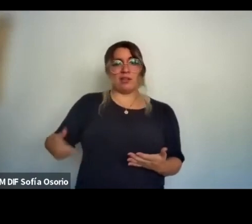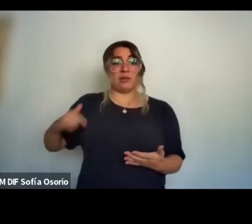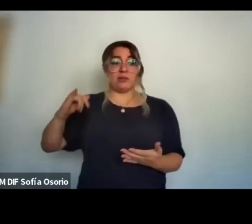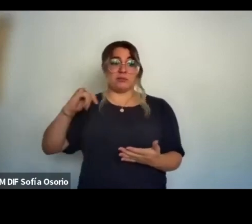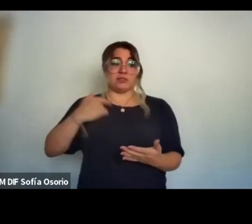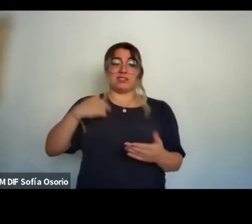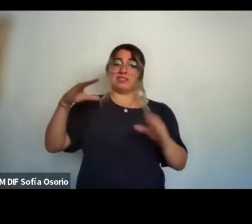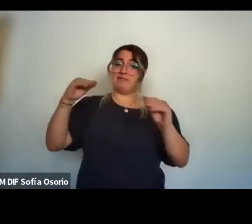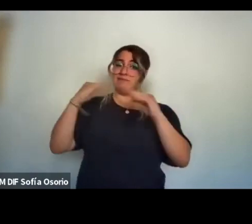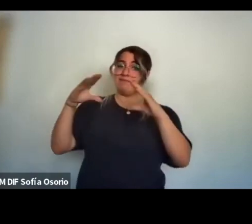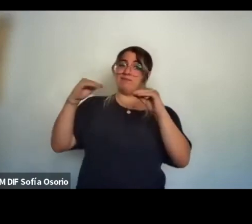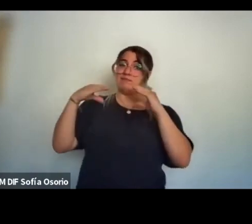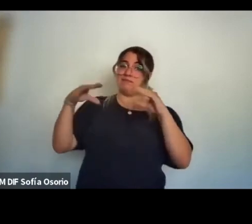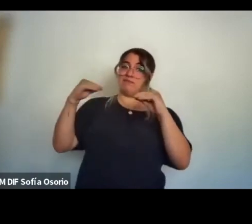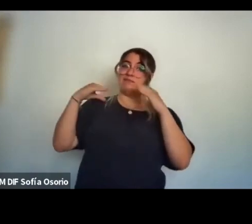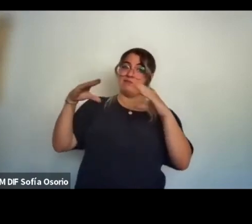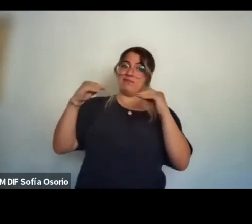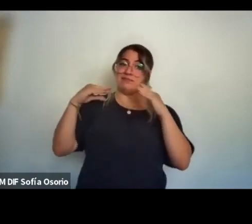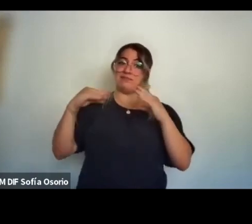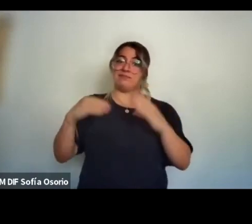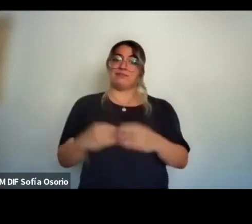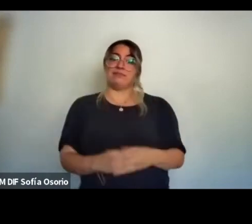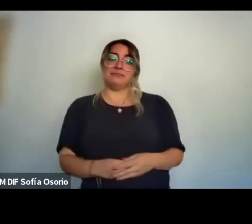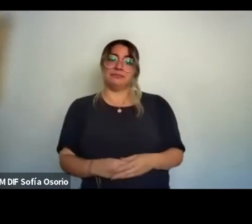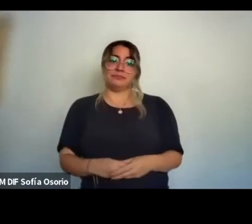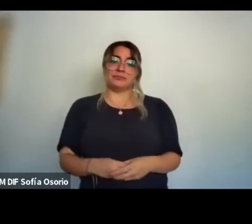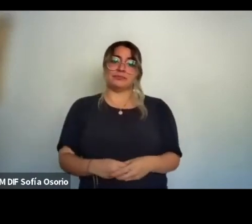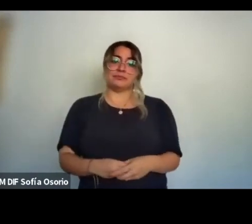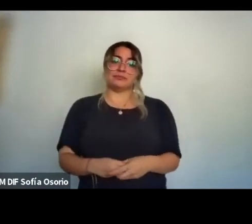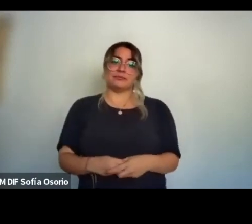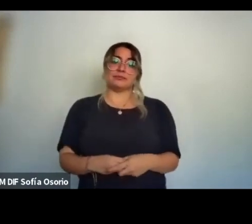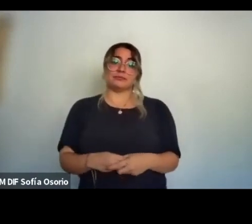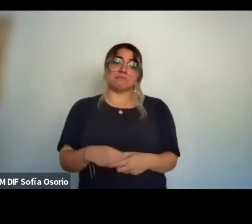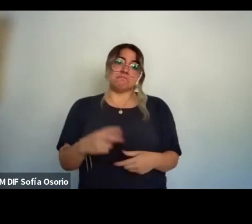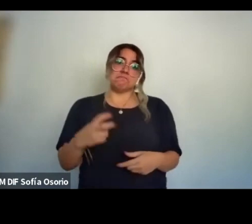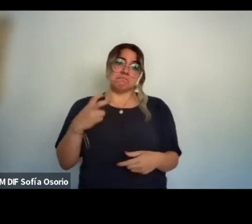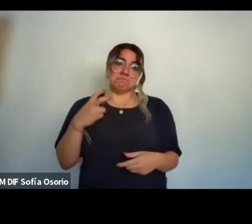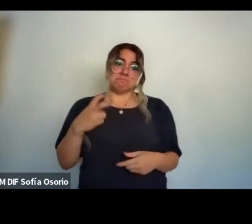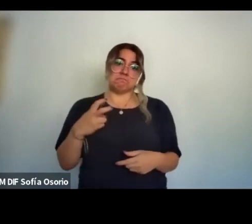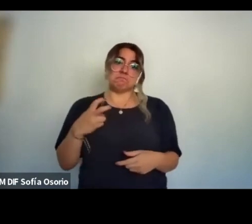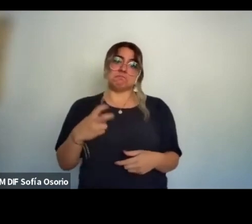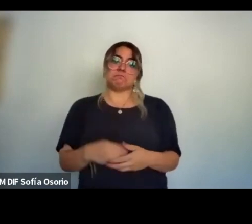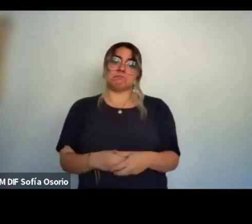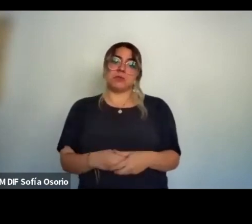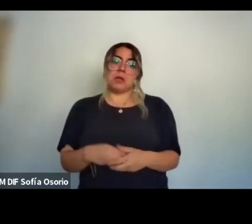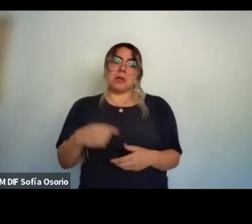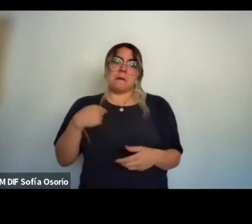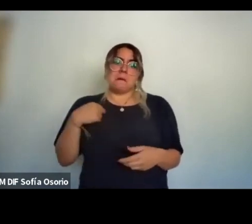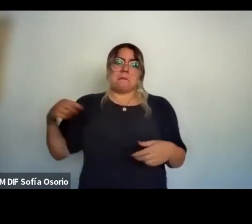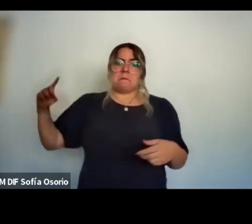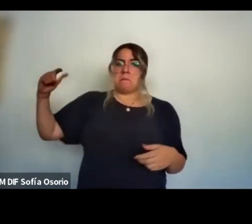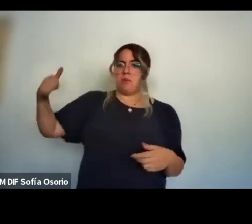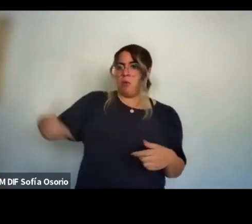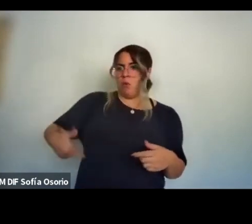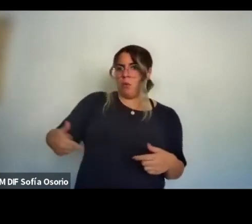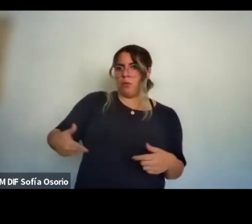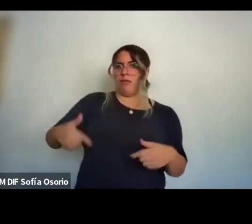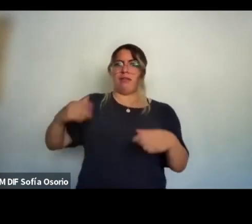internalizando conforme a toda la información que nos dan de mamá y que mamamos sin